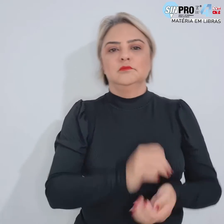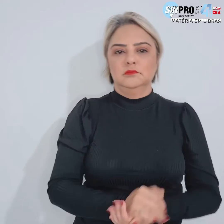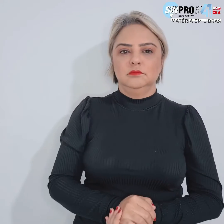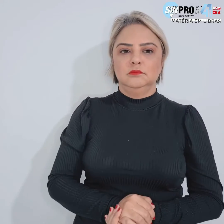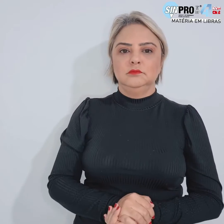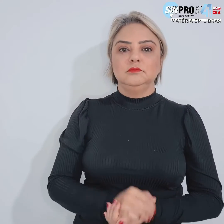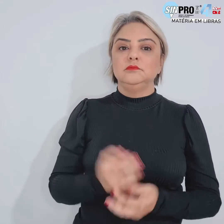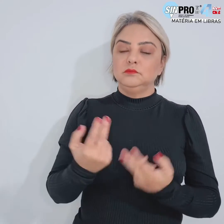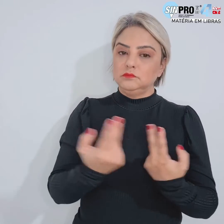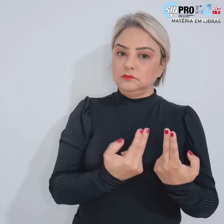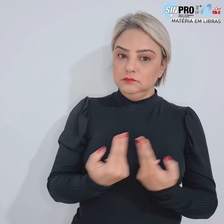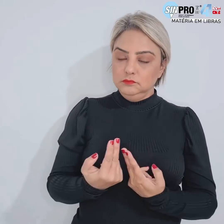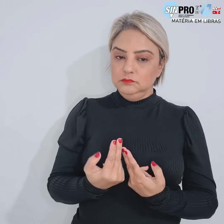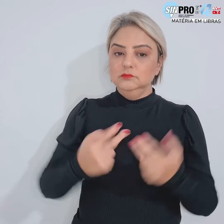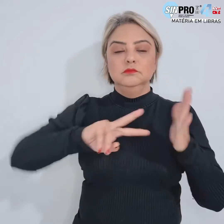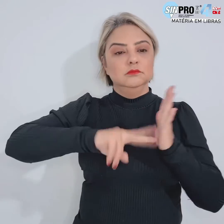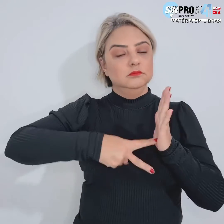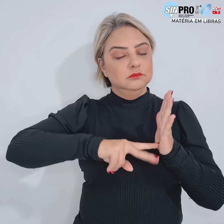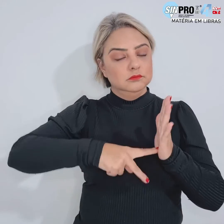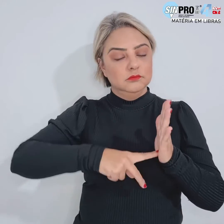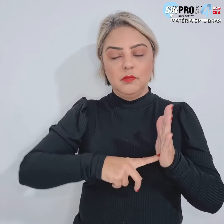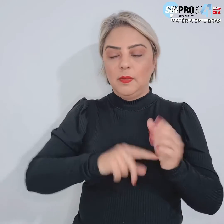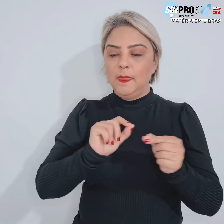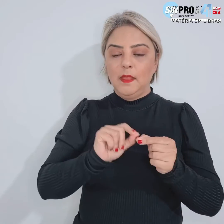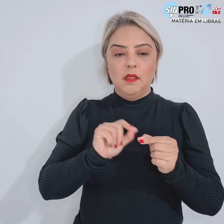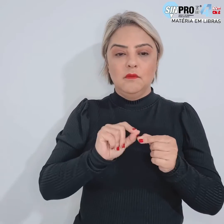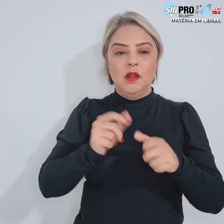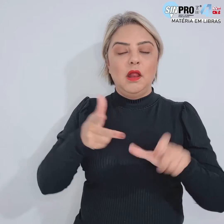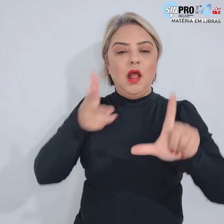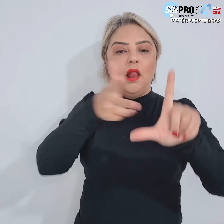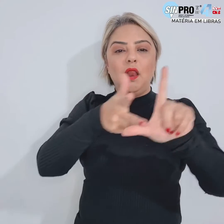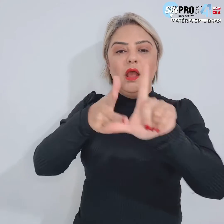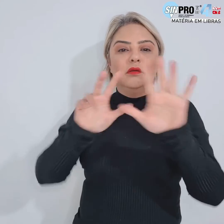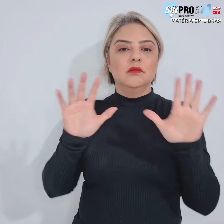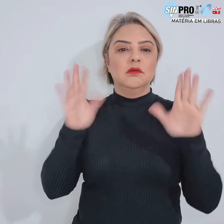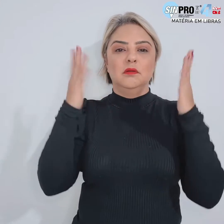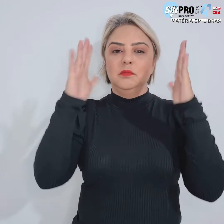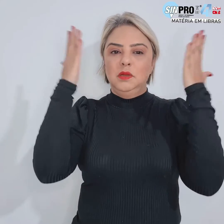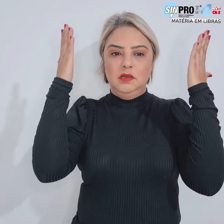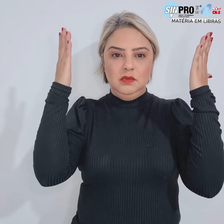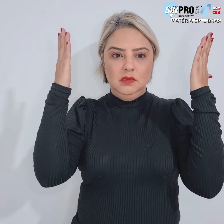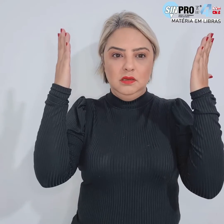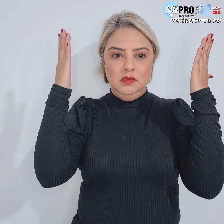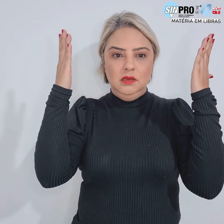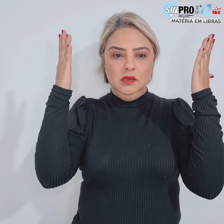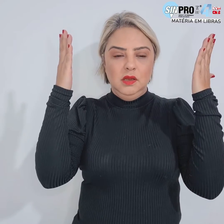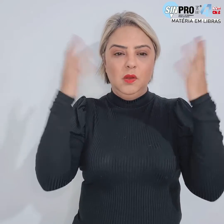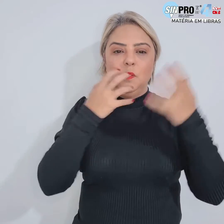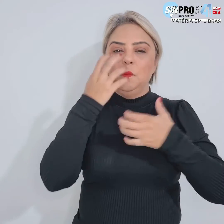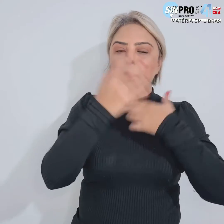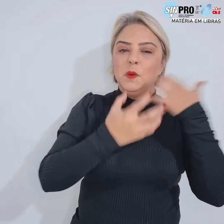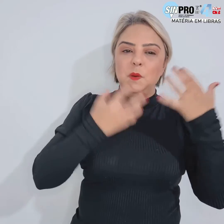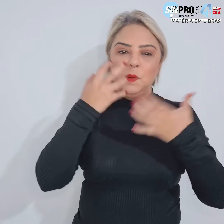Assim, o sindicato não fará nenhuma live comemorativa, com atrações musicais, como é a